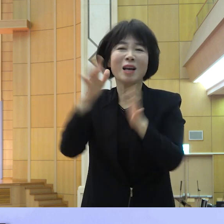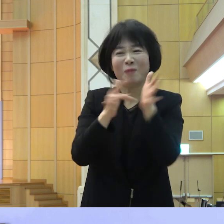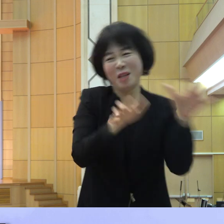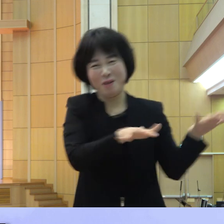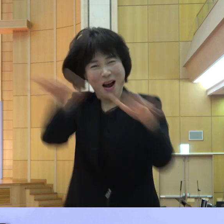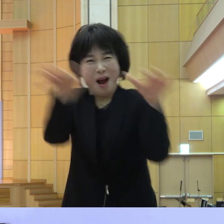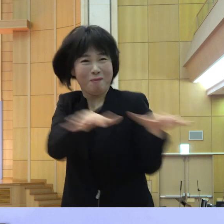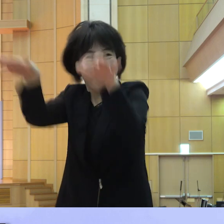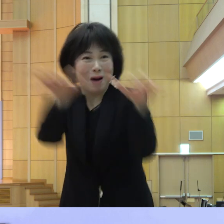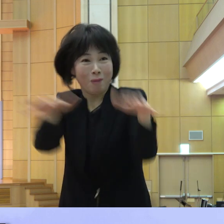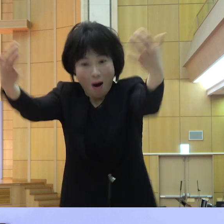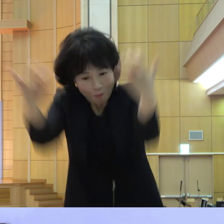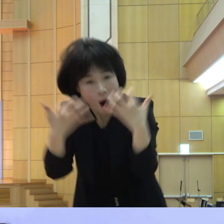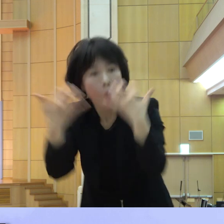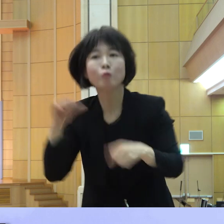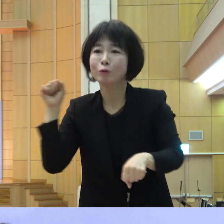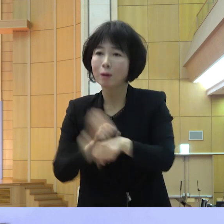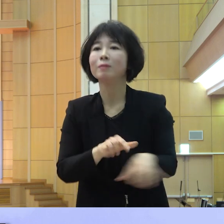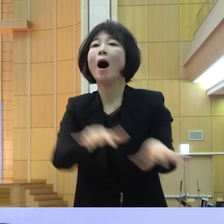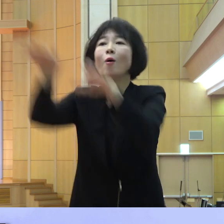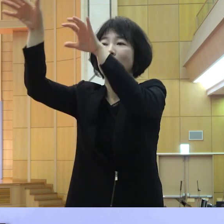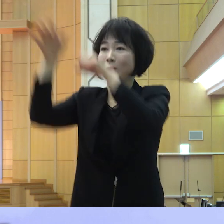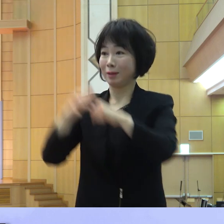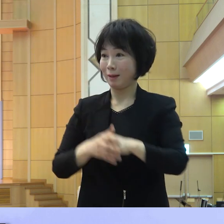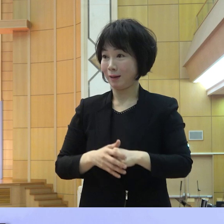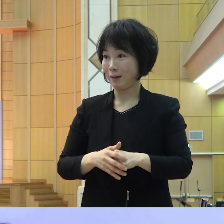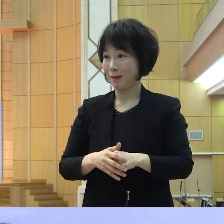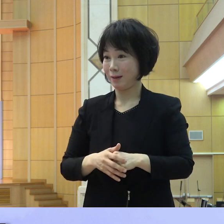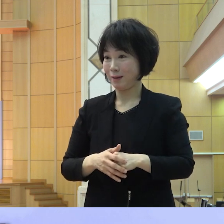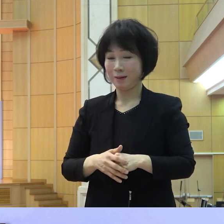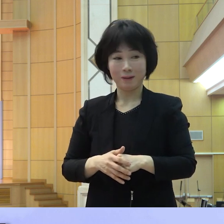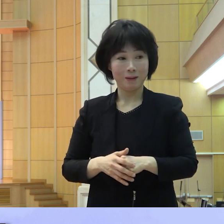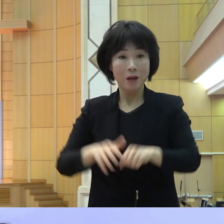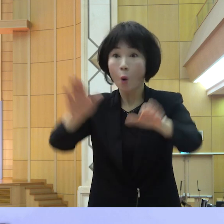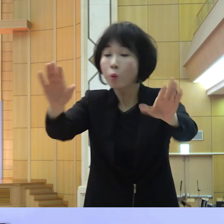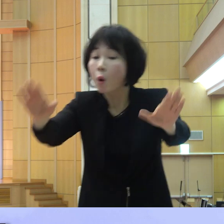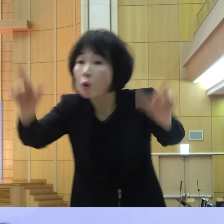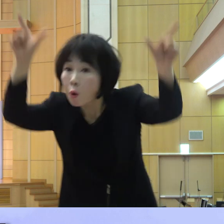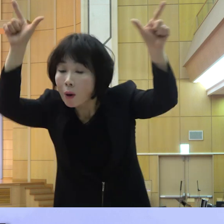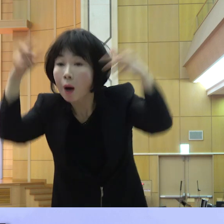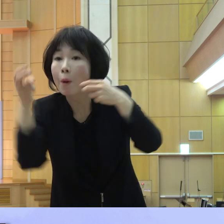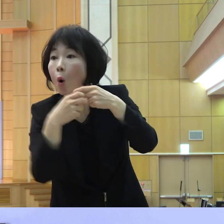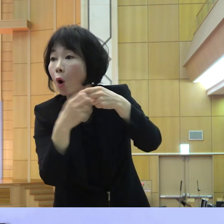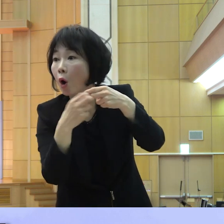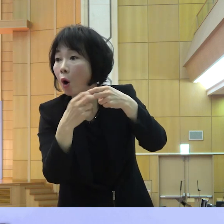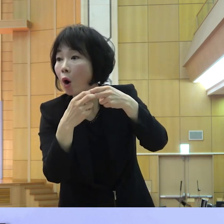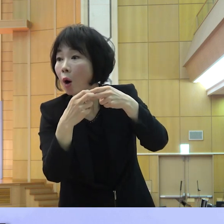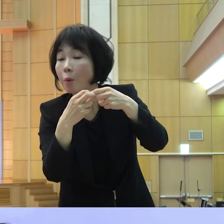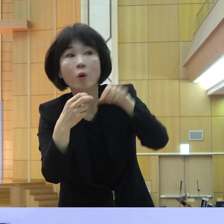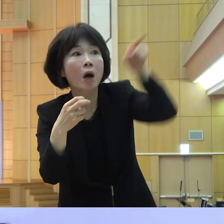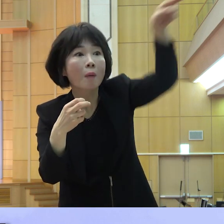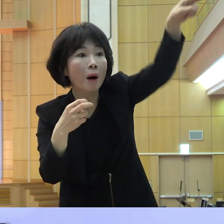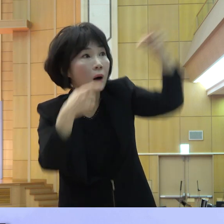내고 치료받는 건데도 병원 가면 입원실이 없을 정도라고요.